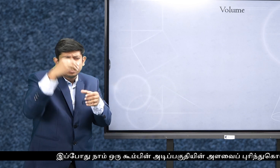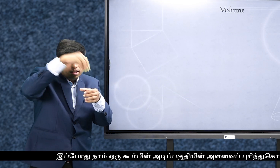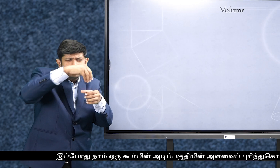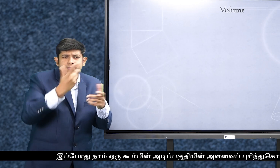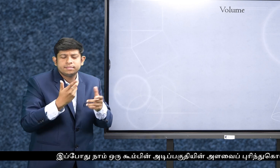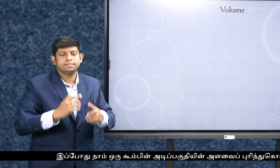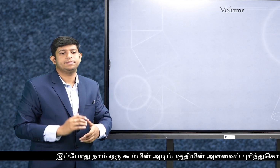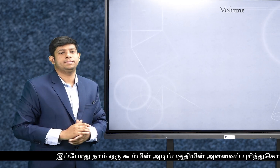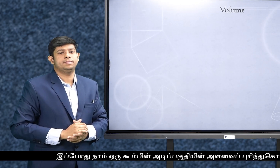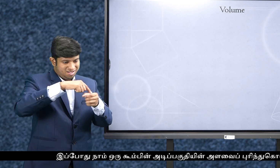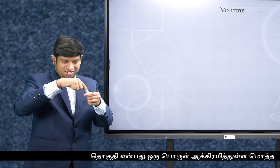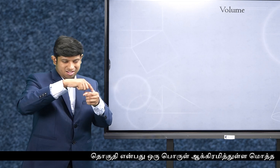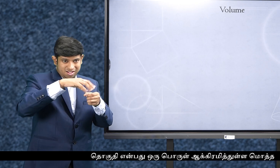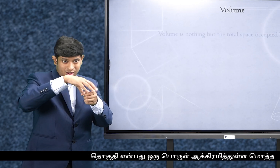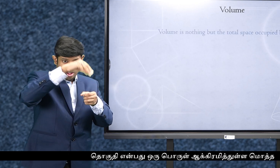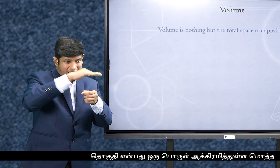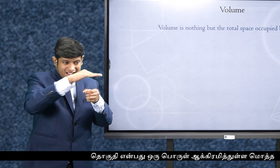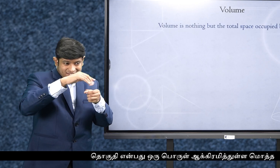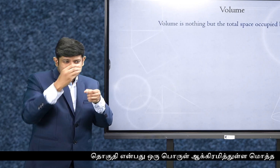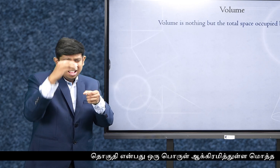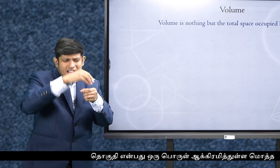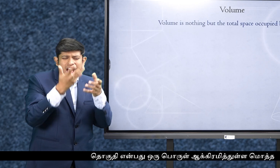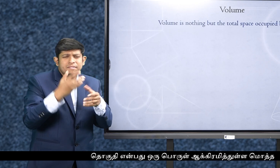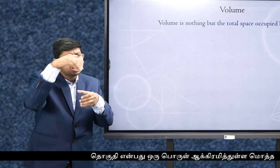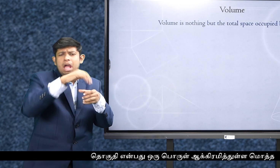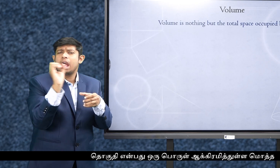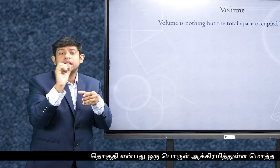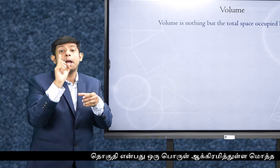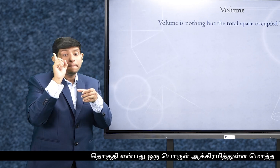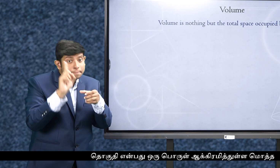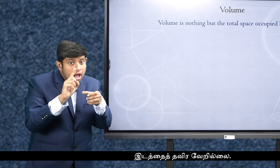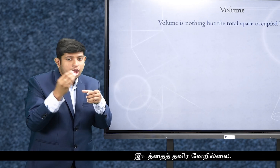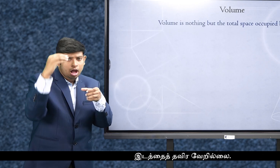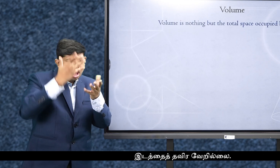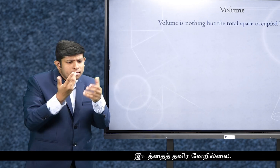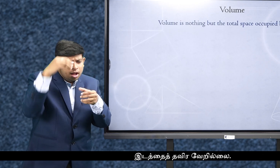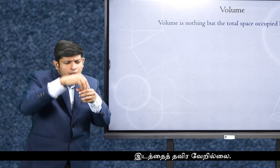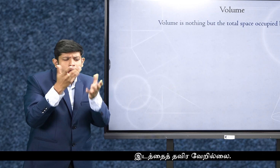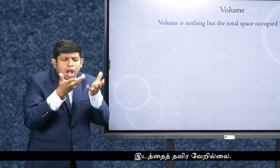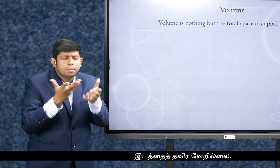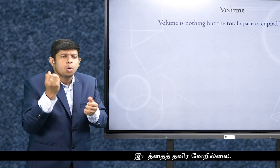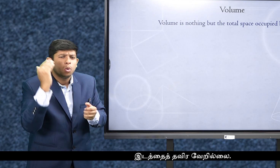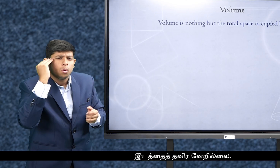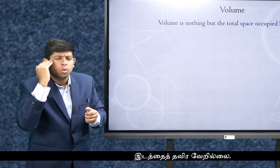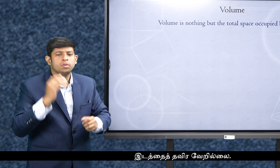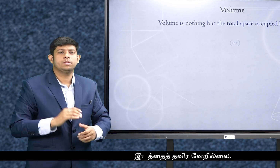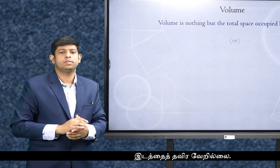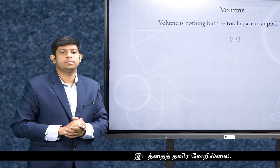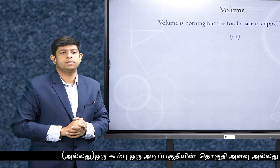கொள்வோம். தொகுதி என்பது ஒரு பொருளின் ஆக்கிரமித்துள்ள மொத்த இடத்தை தவிர வேறில்லை.